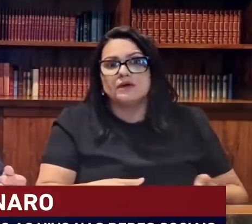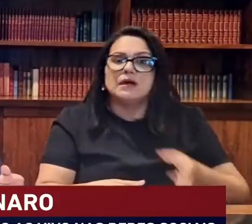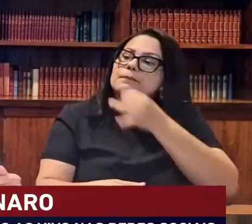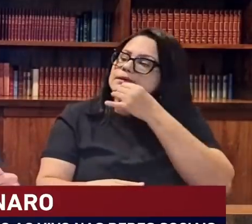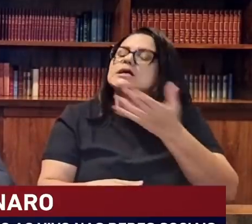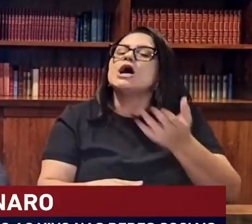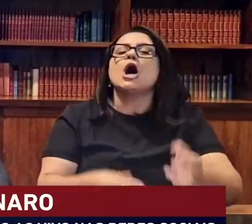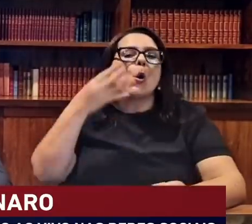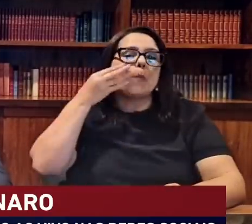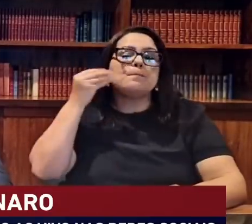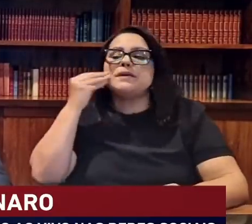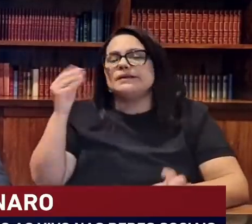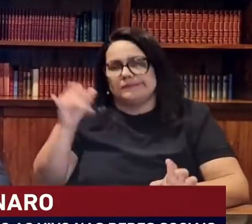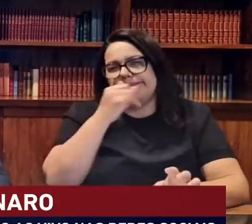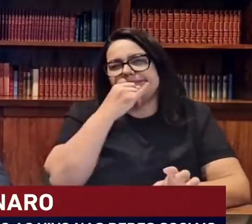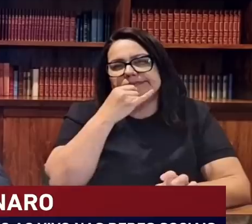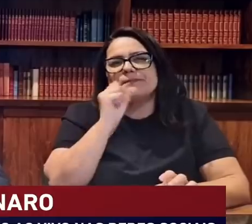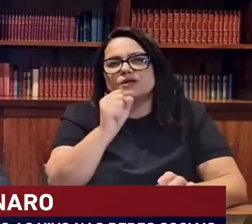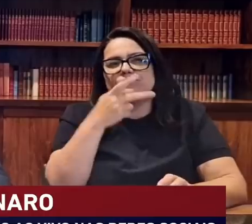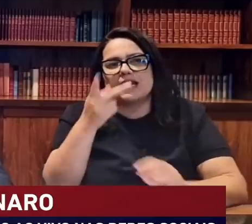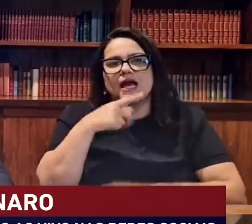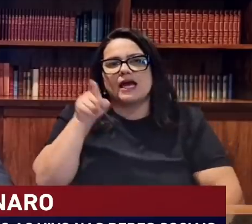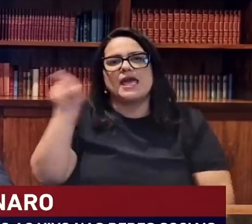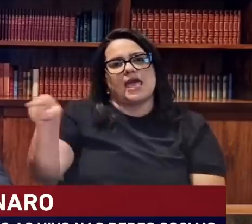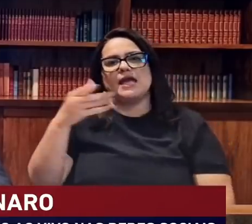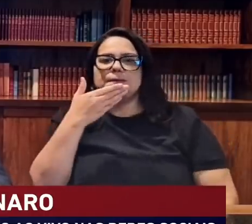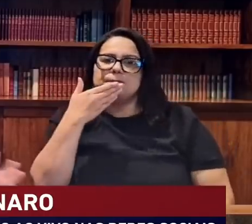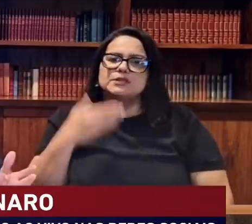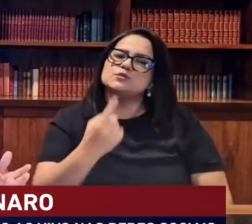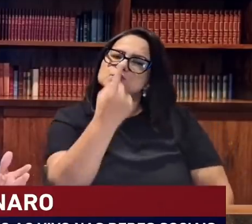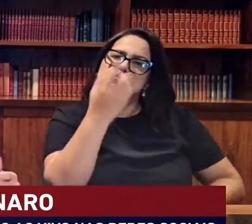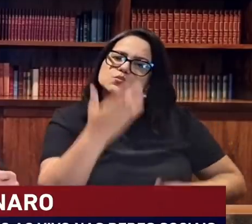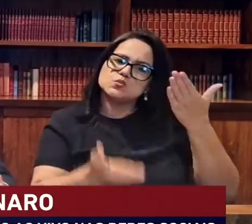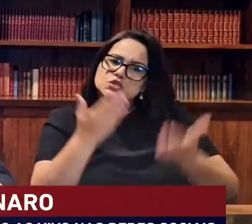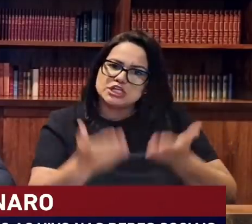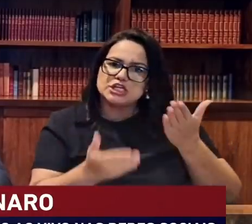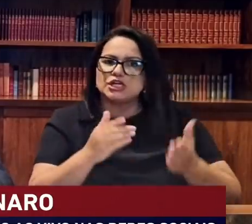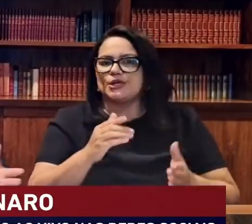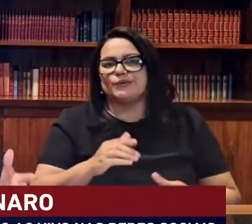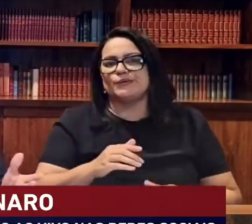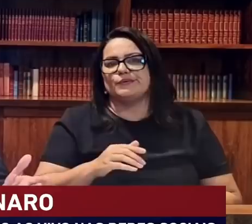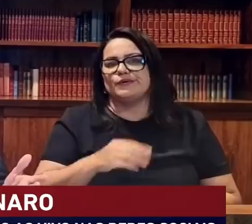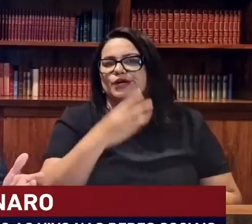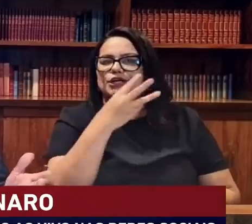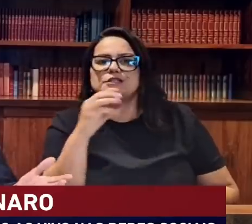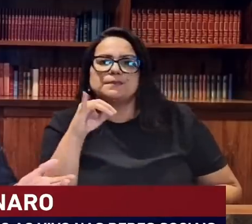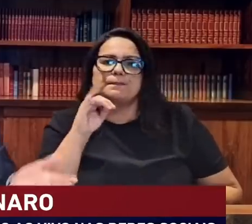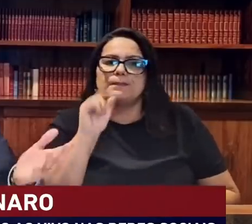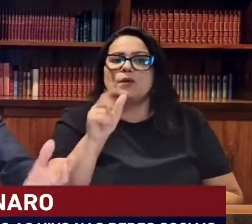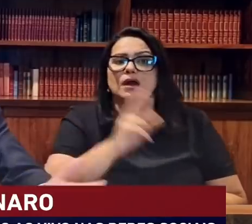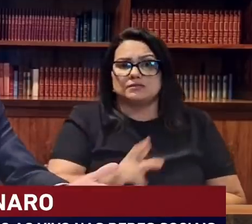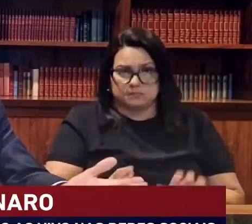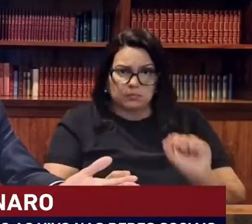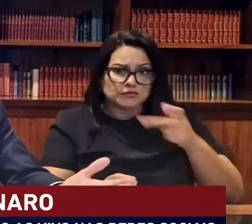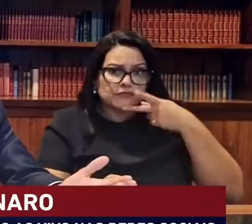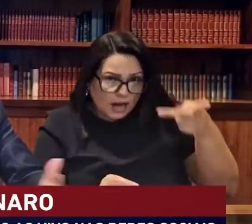1 quilo de ouro, esses dois, né, que estavam negociando lá, tráfico de influência, ele me pediu R$300 mil, falar com